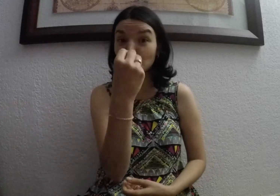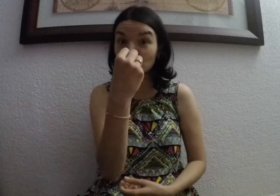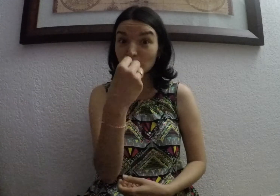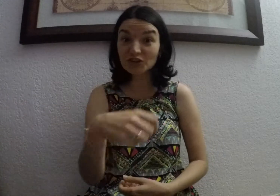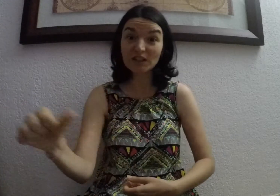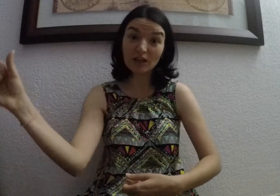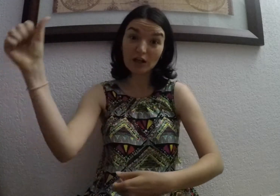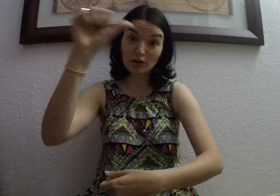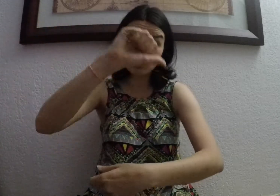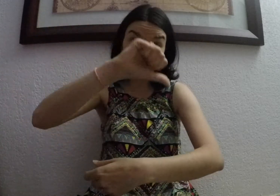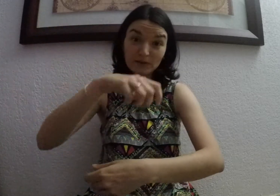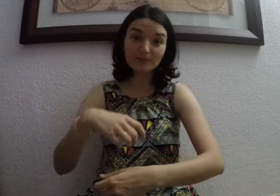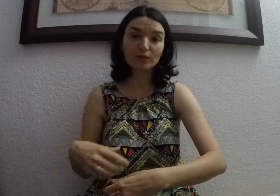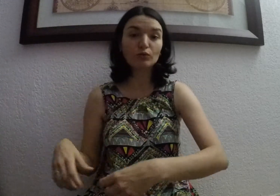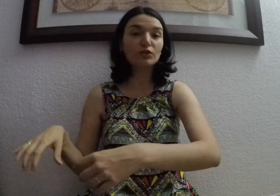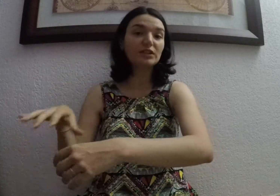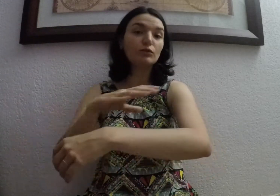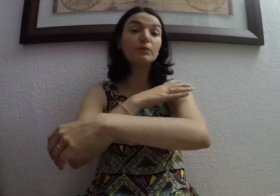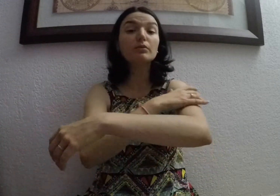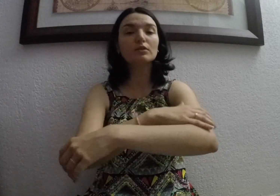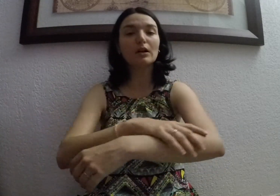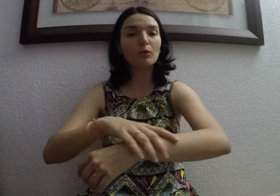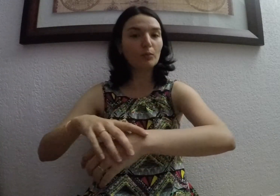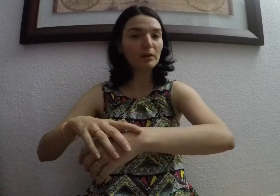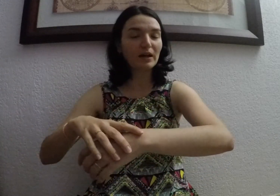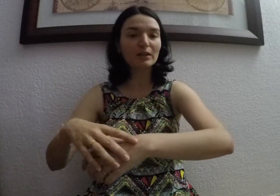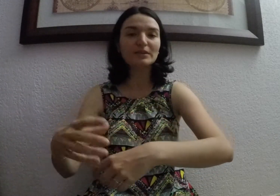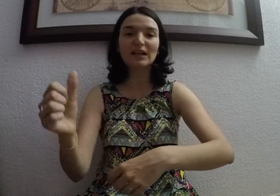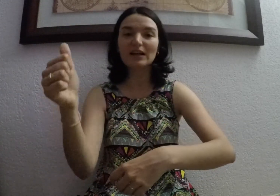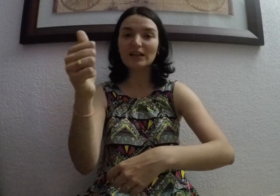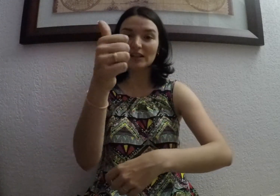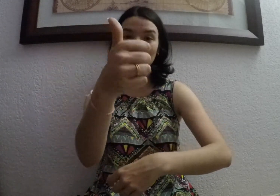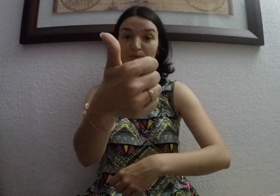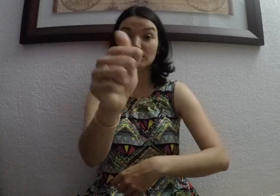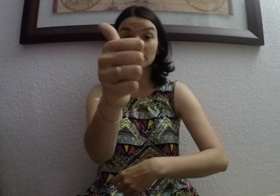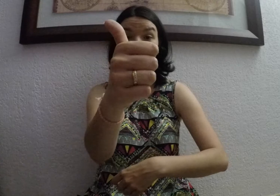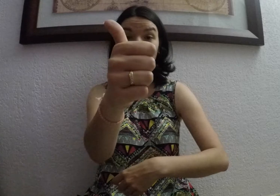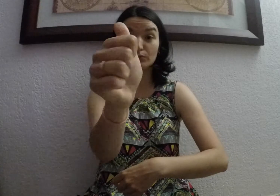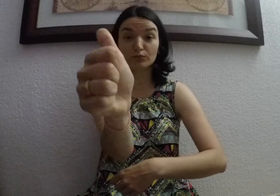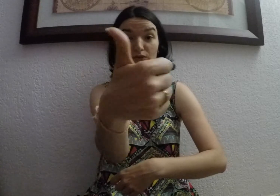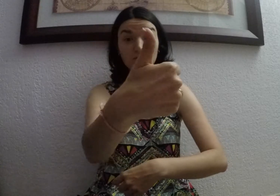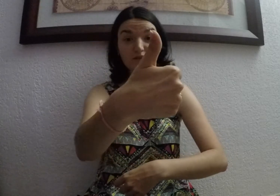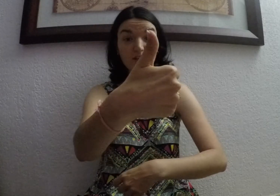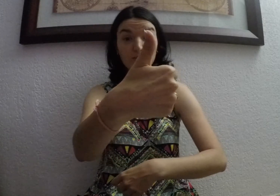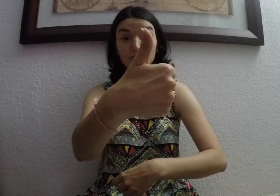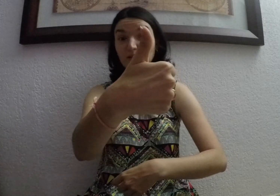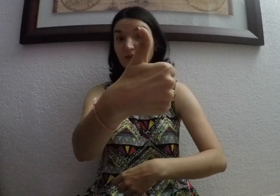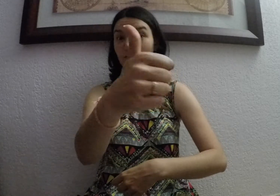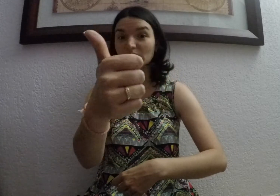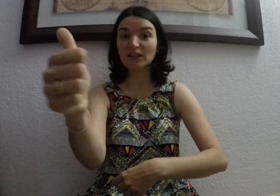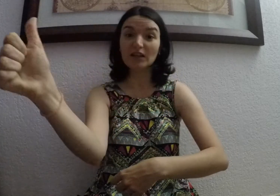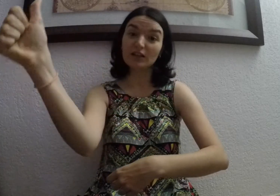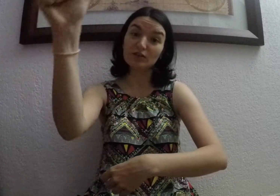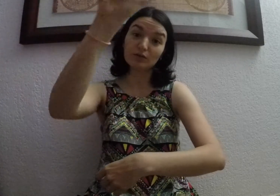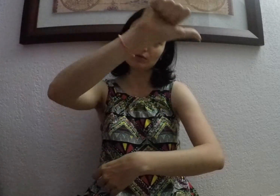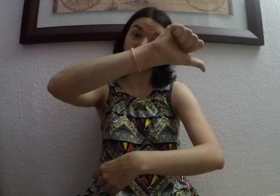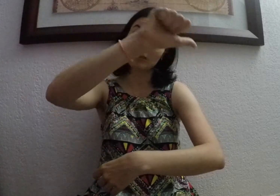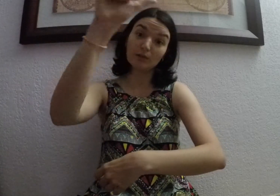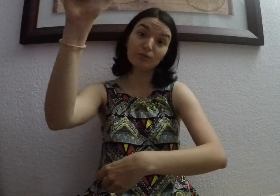veux manger le bibi? Donc le signe du biberon, normalement, on met le bras comme ça. Et puis votre pouce, c'est un pouce qui fait OK, sauf que vous faites comme si